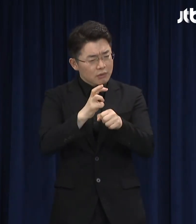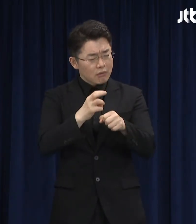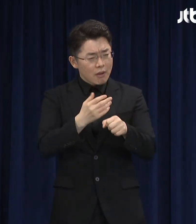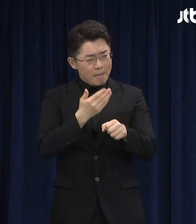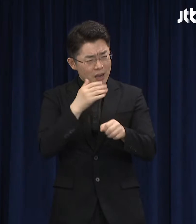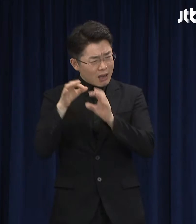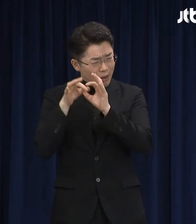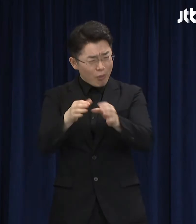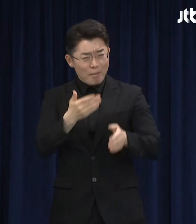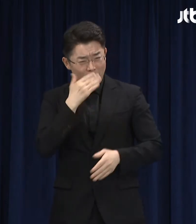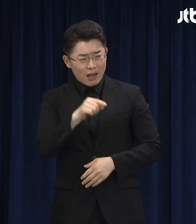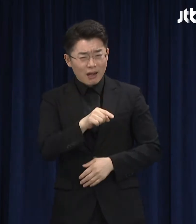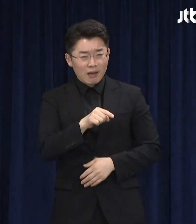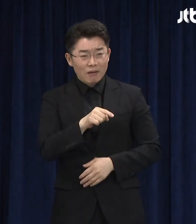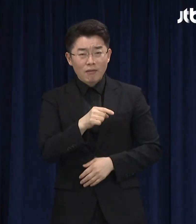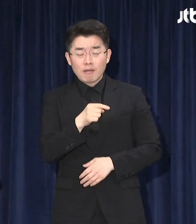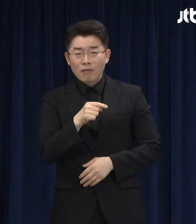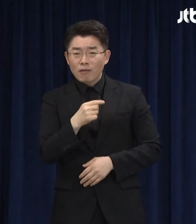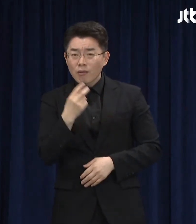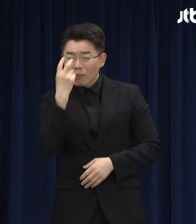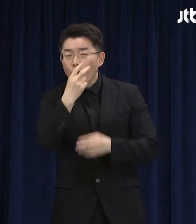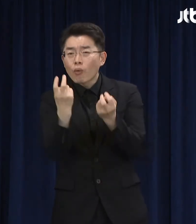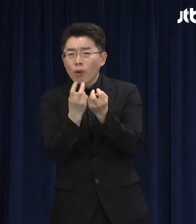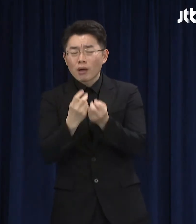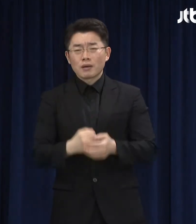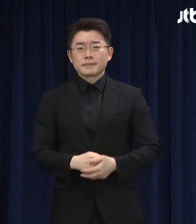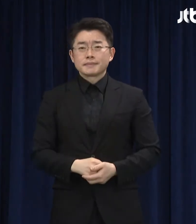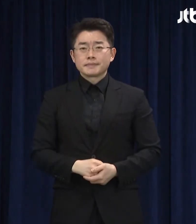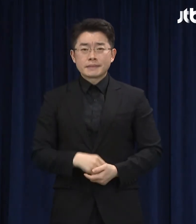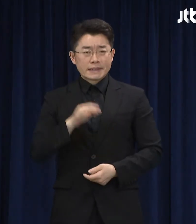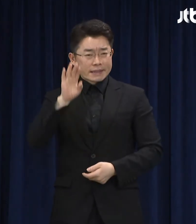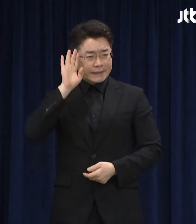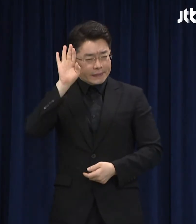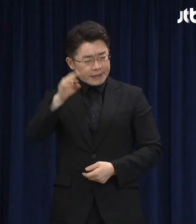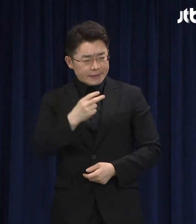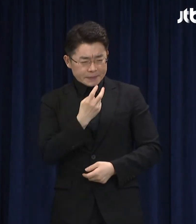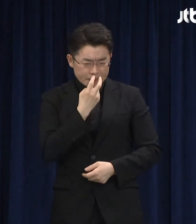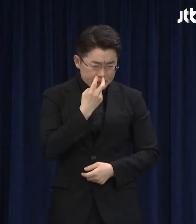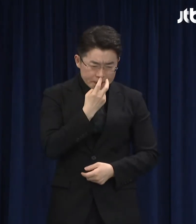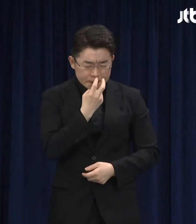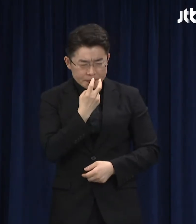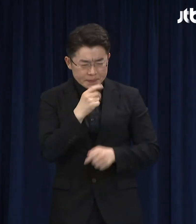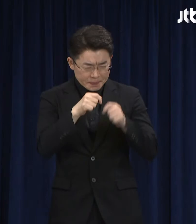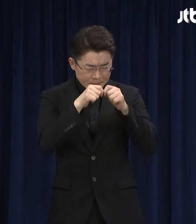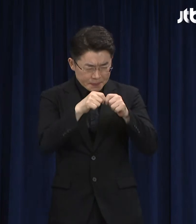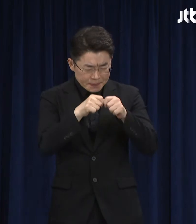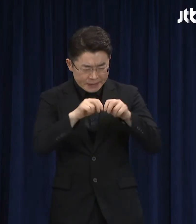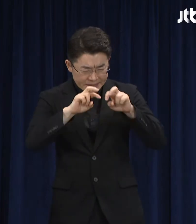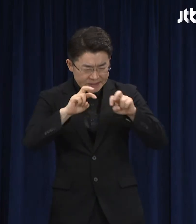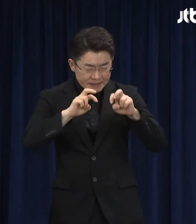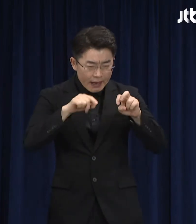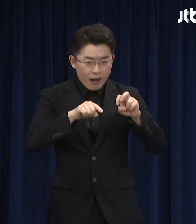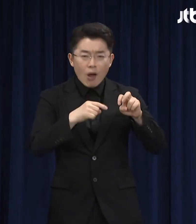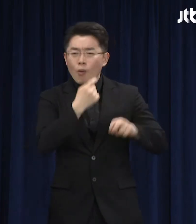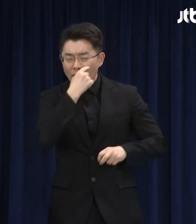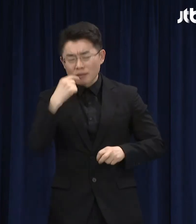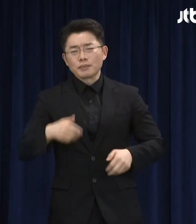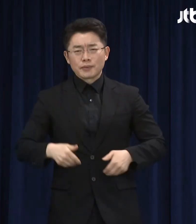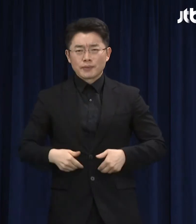위해서는 앞서 말씀드린 추가적인 정밀 분석과 확인 작업이 필요합니다.